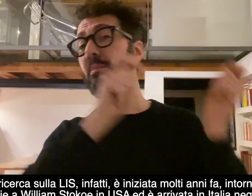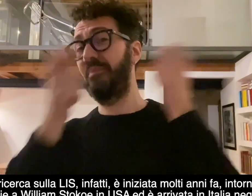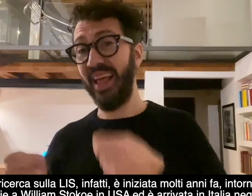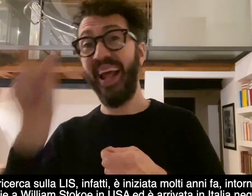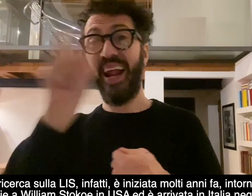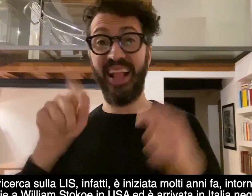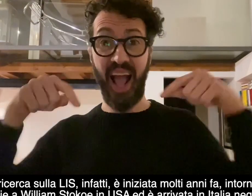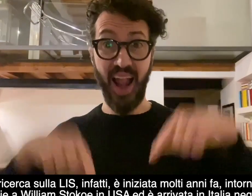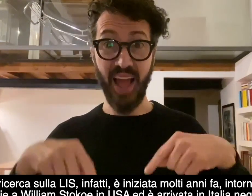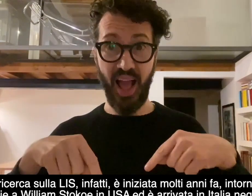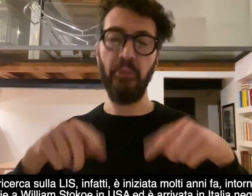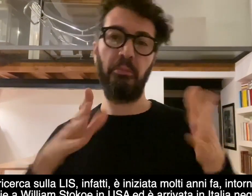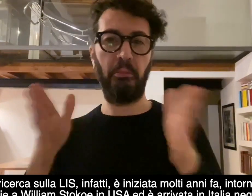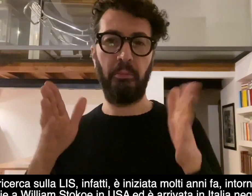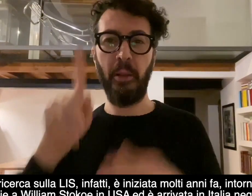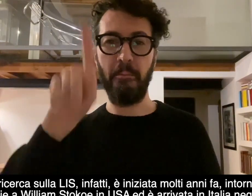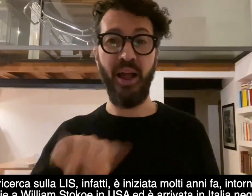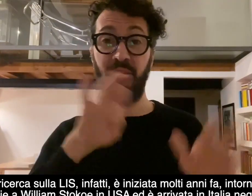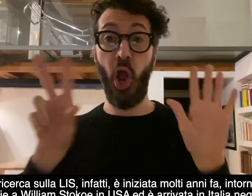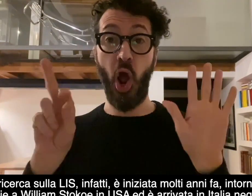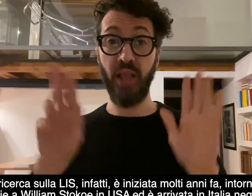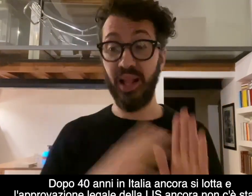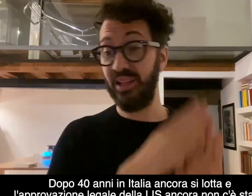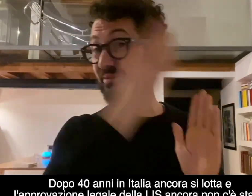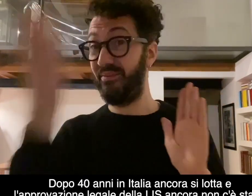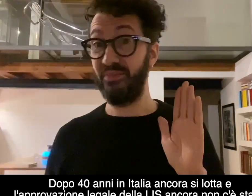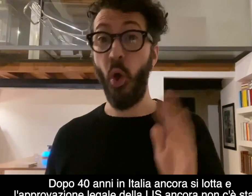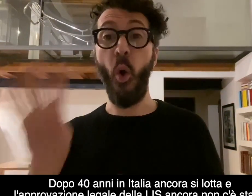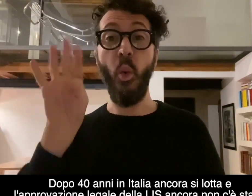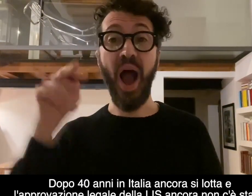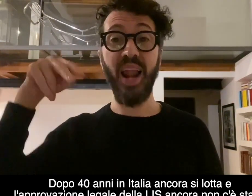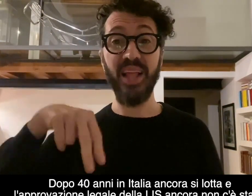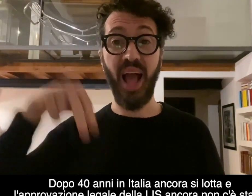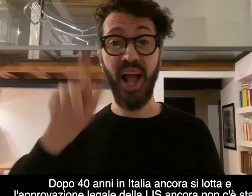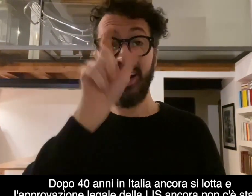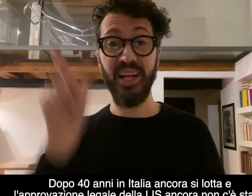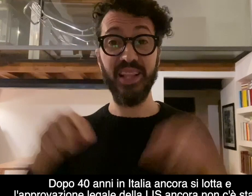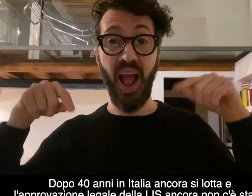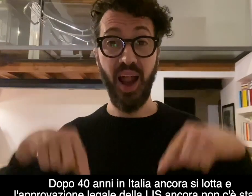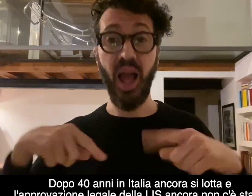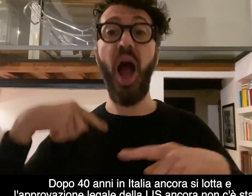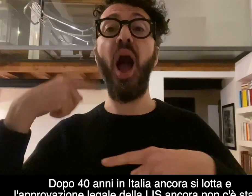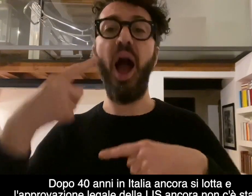stati uniti ed è arrivata in italia negli anni ottanta all'incirca dopo 40 anni in italia ancora